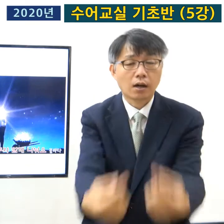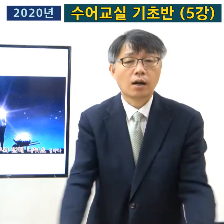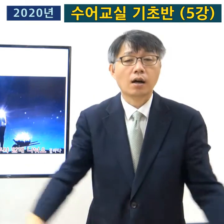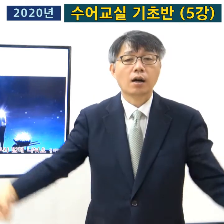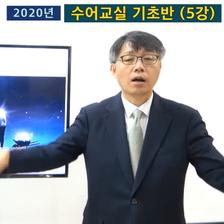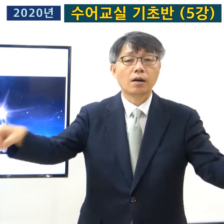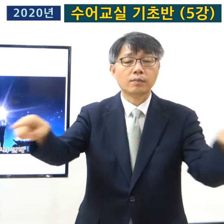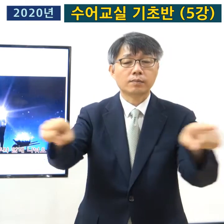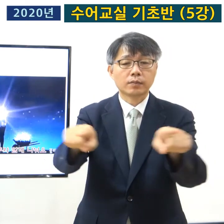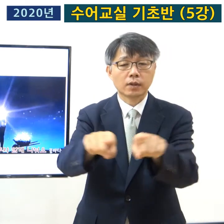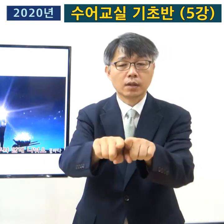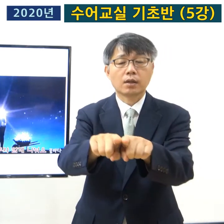주와 함께